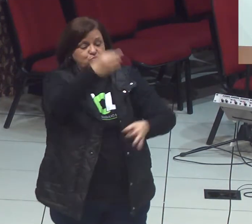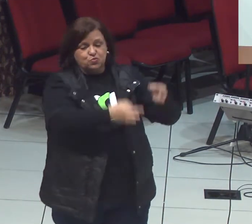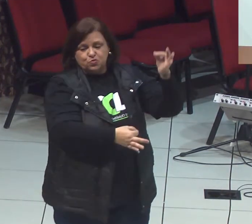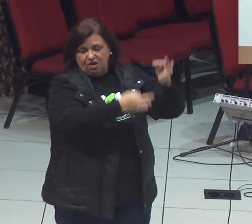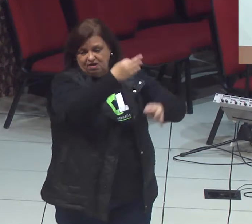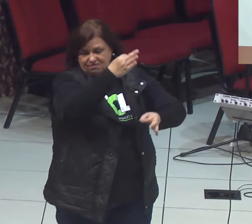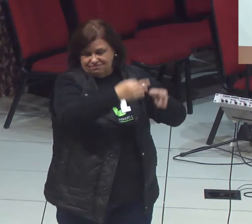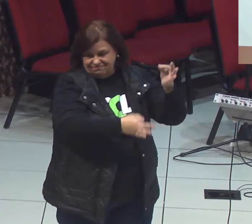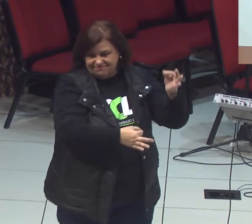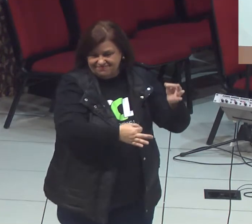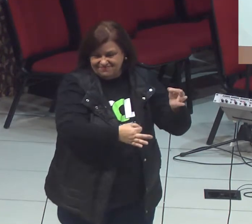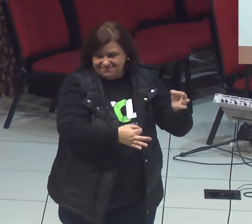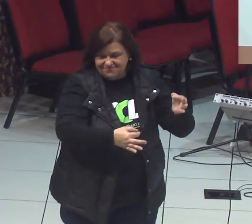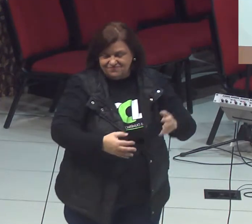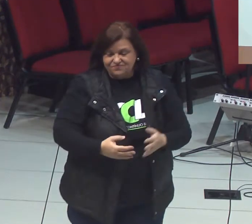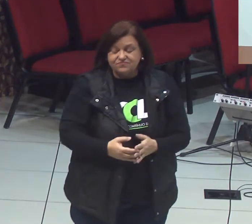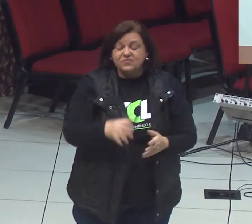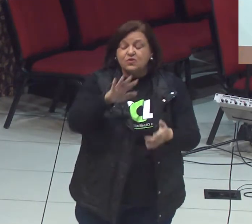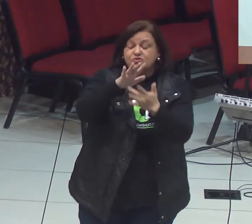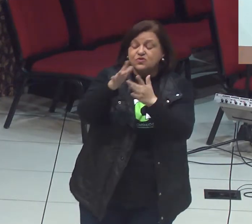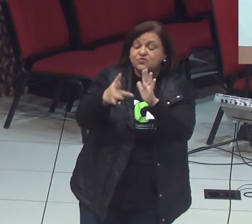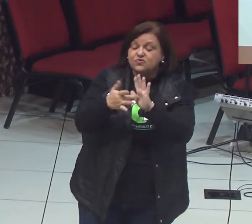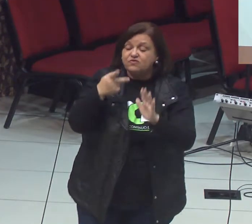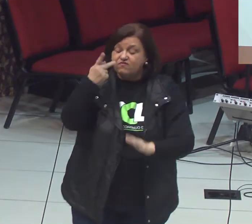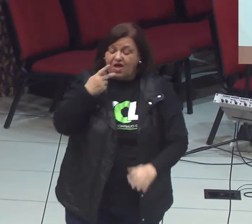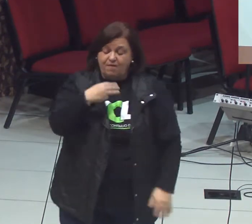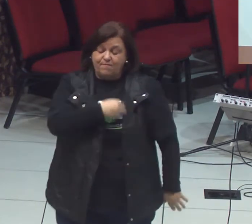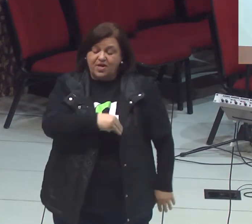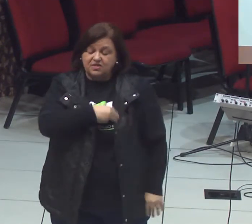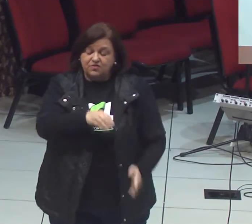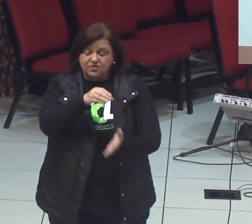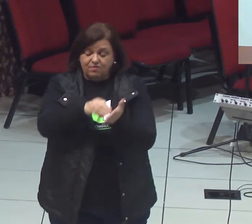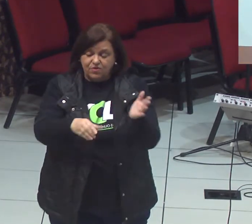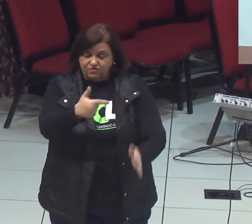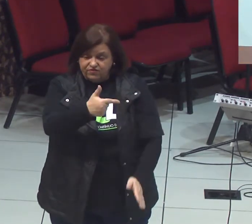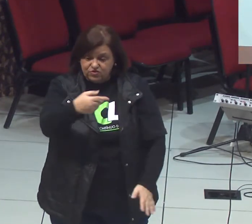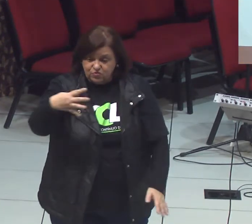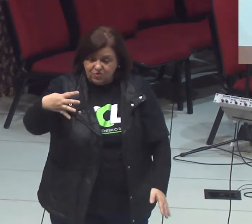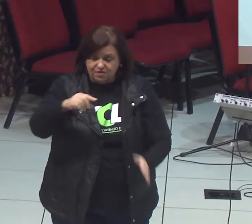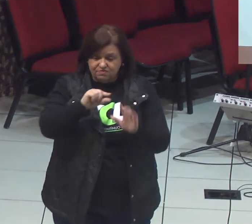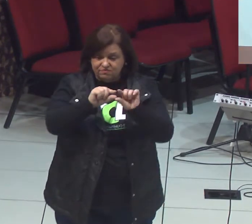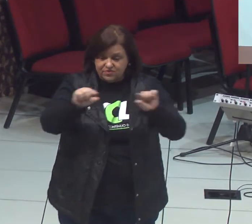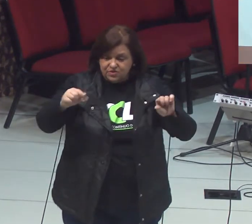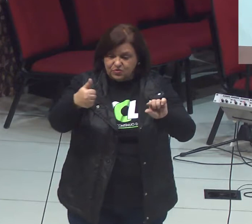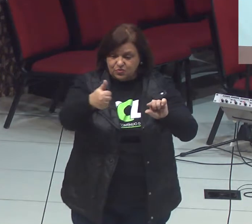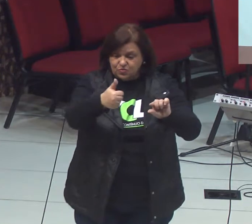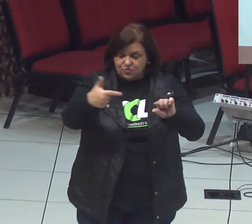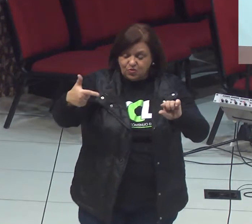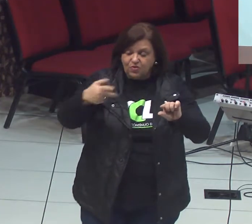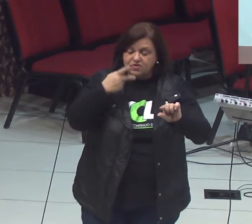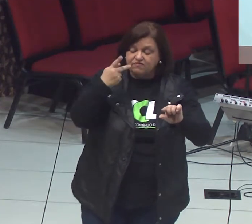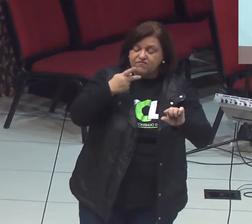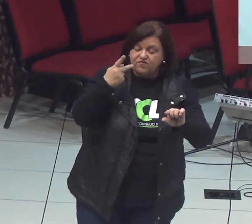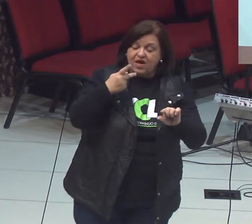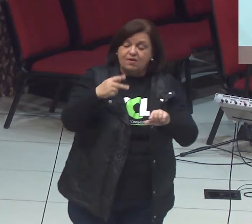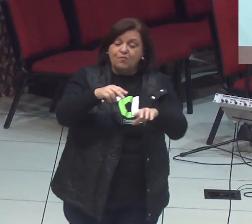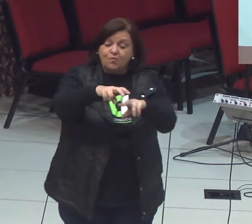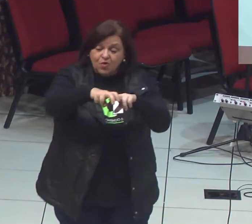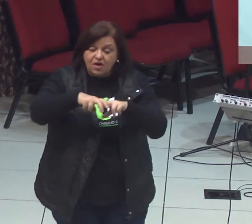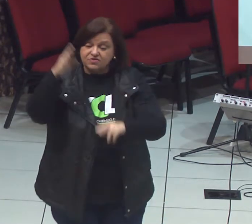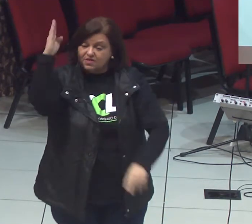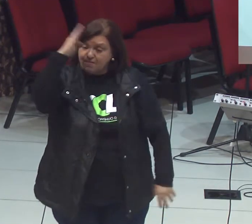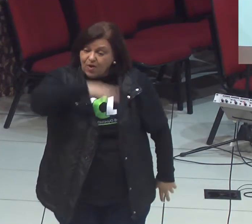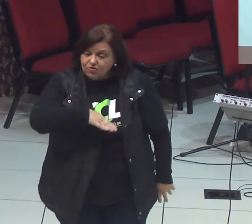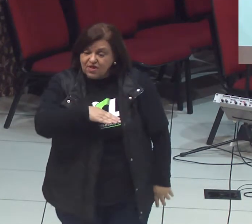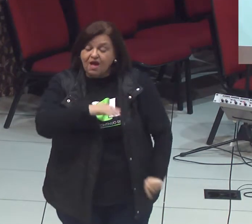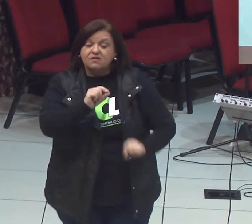irmãos, Jesus disse isso, e ele deixou claro isso em Mateus 24, verso 12, que devido ao aumento da maldade, o